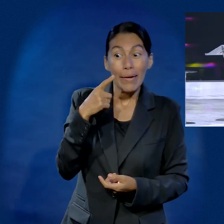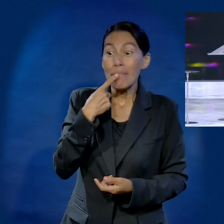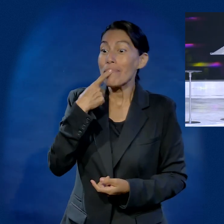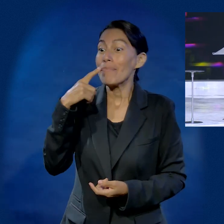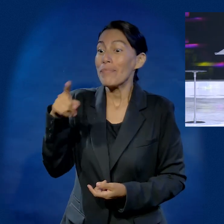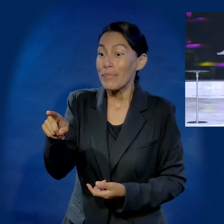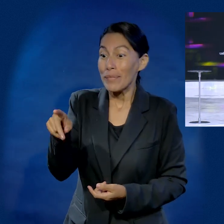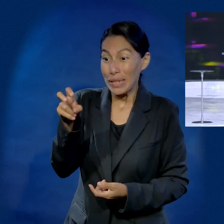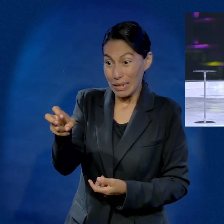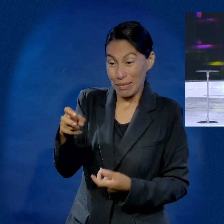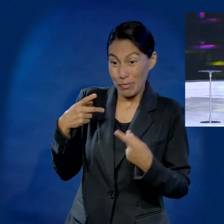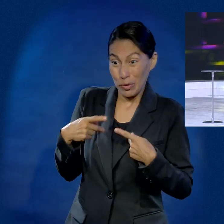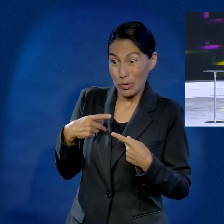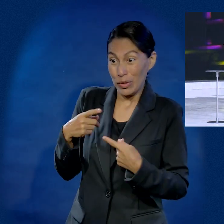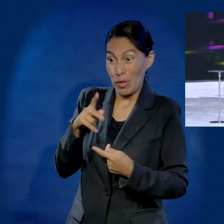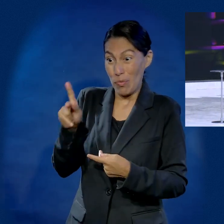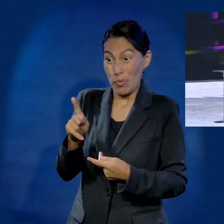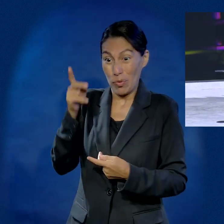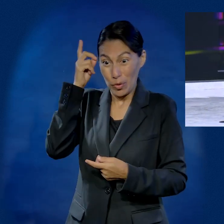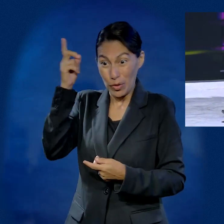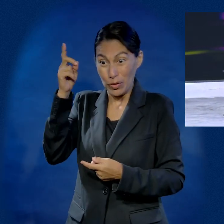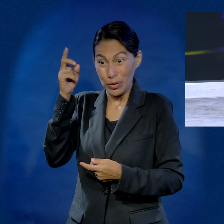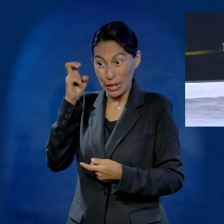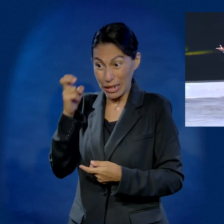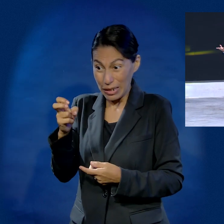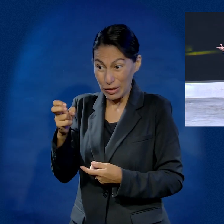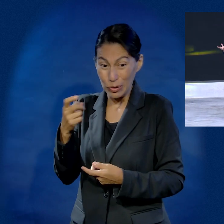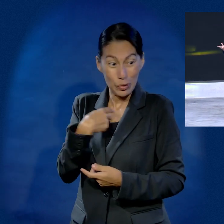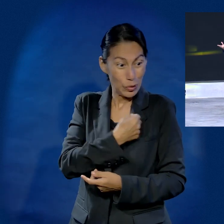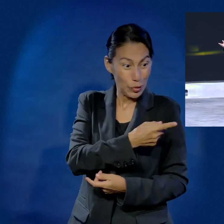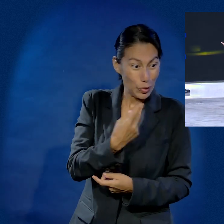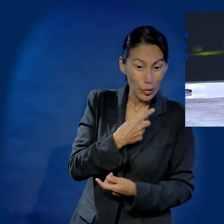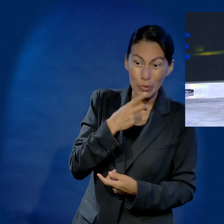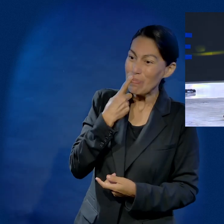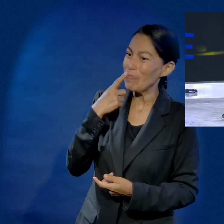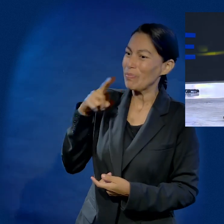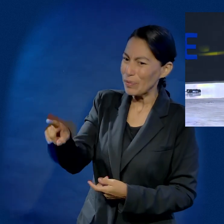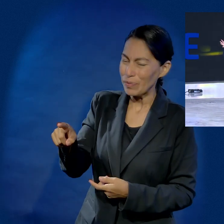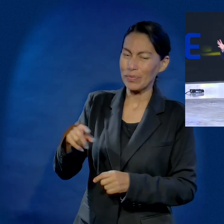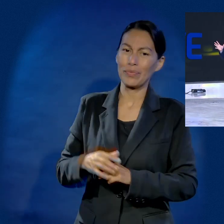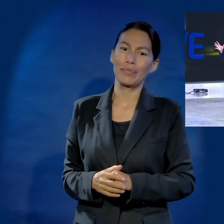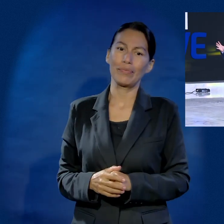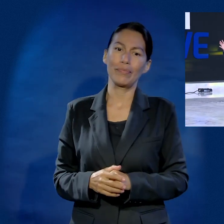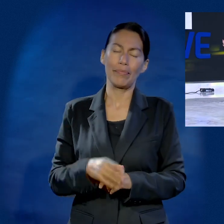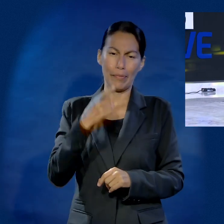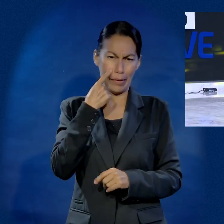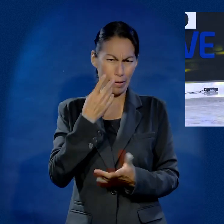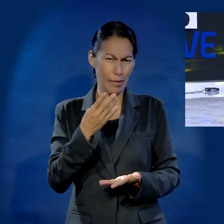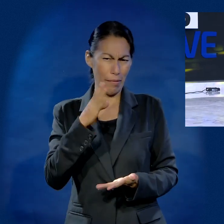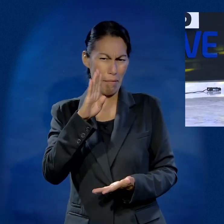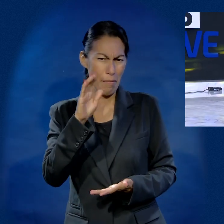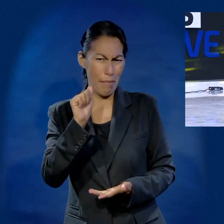sea. Y entonces dieron con Balaam. Balaam es un personaje en la Biblia